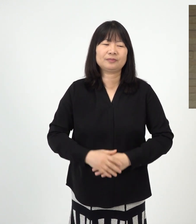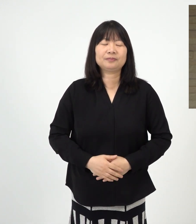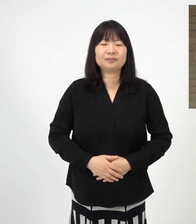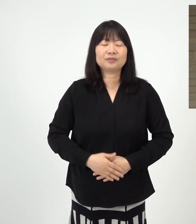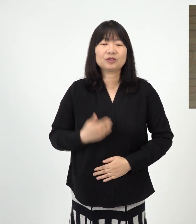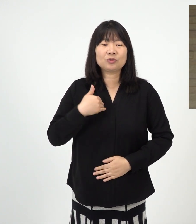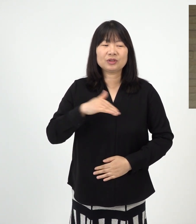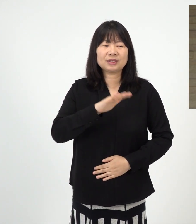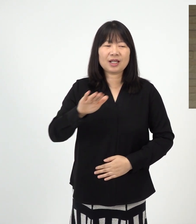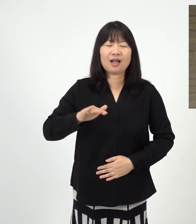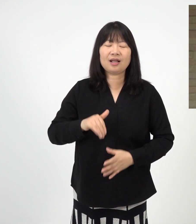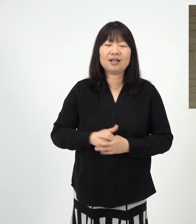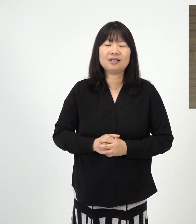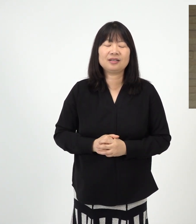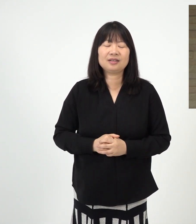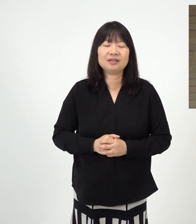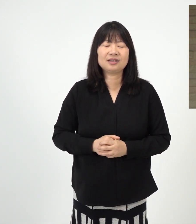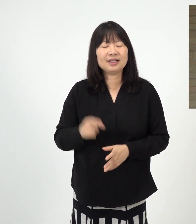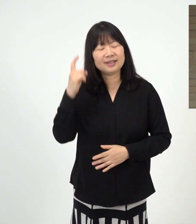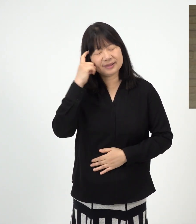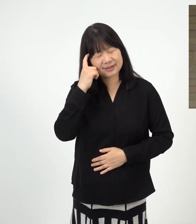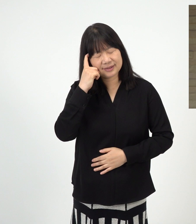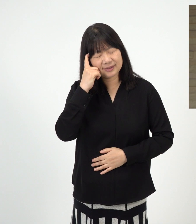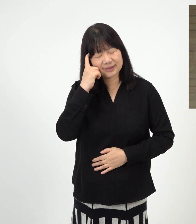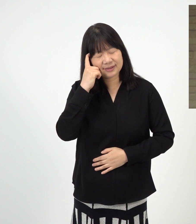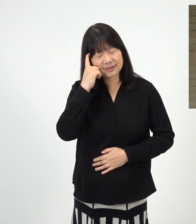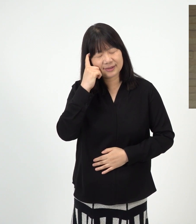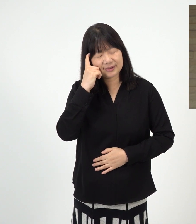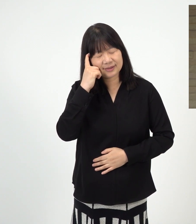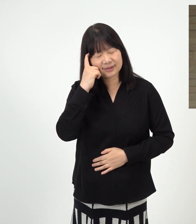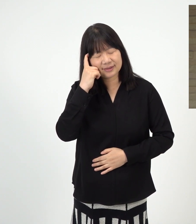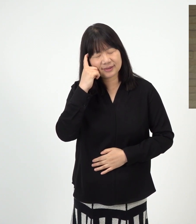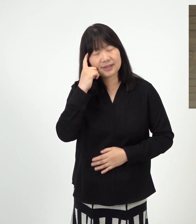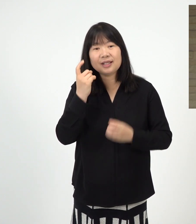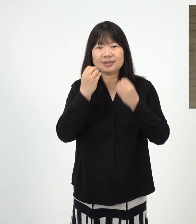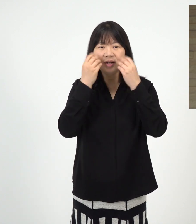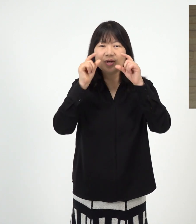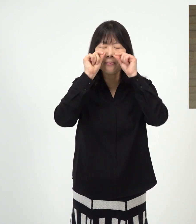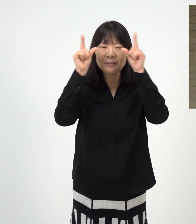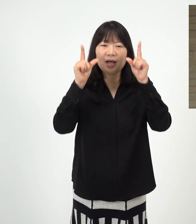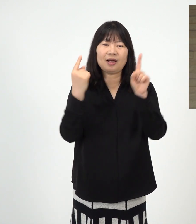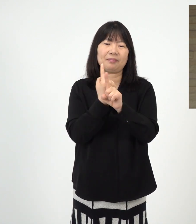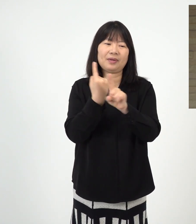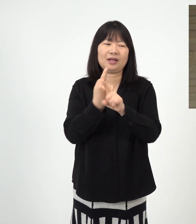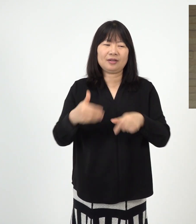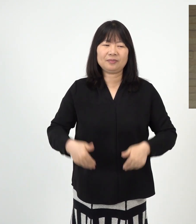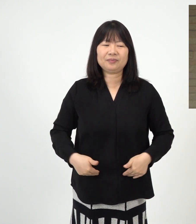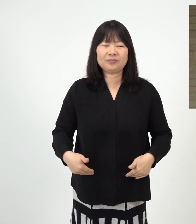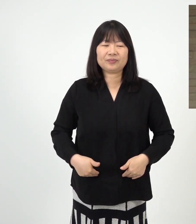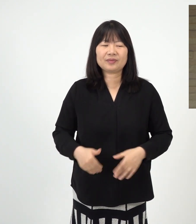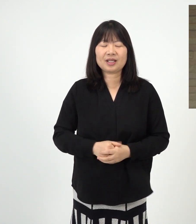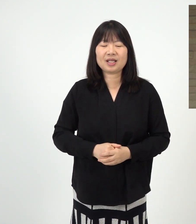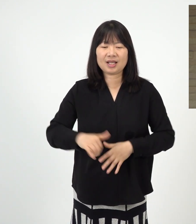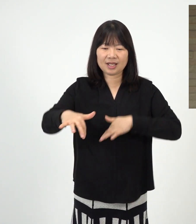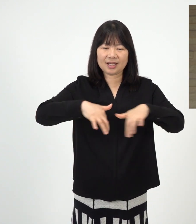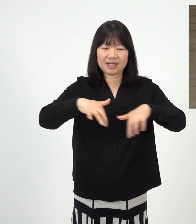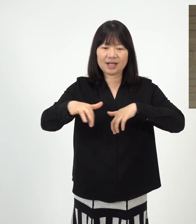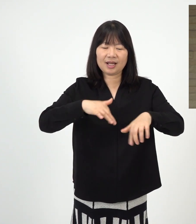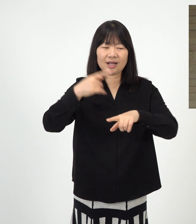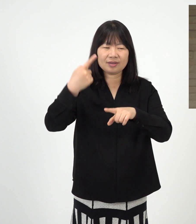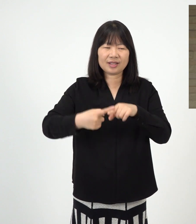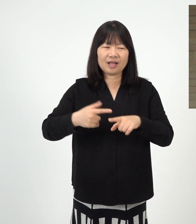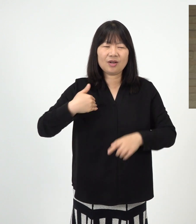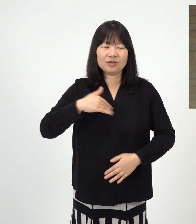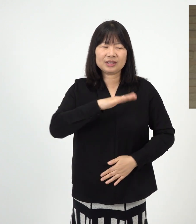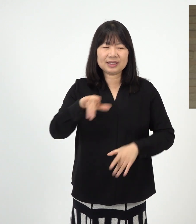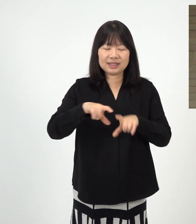그러니까 우리가 앞으로 이 인식의 세계를 새롭게 깨어 있어야 돼요. 길거리를 지나가다가 또는